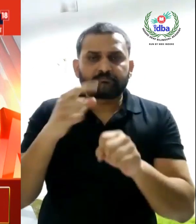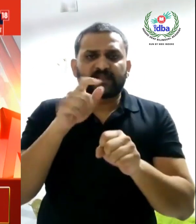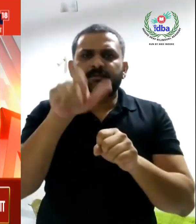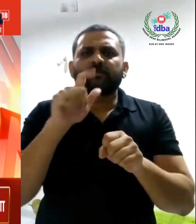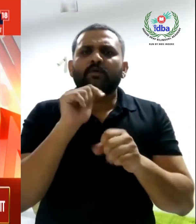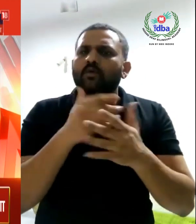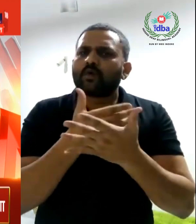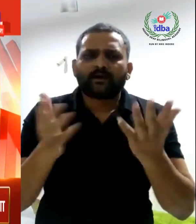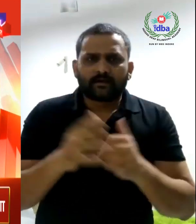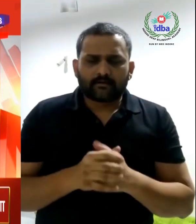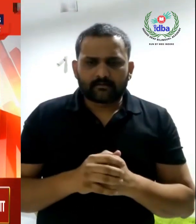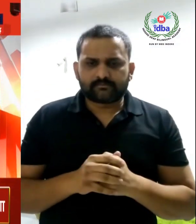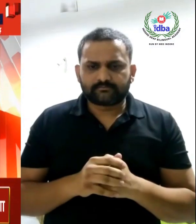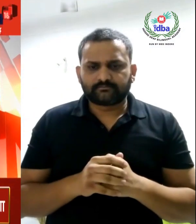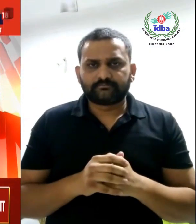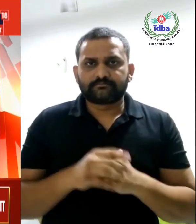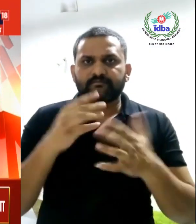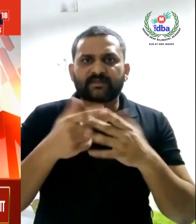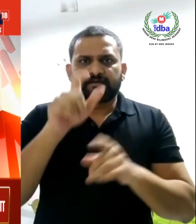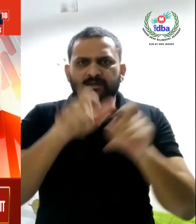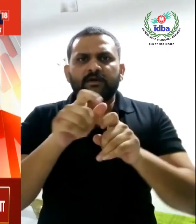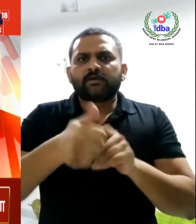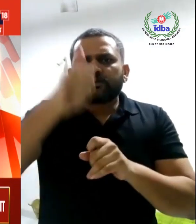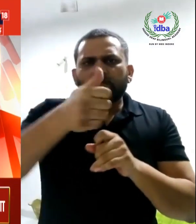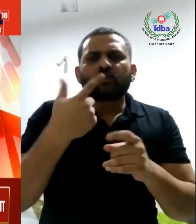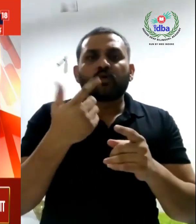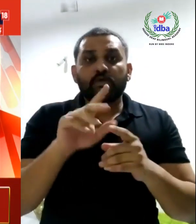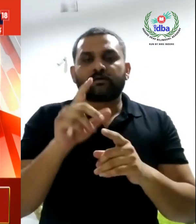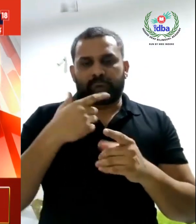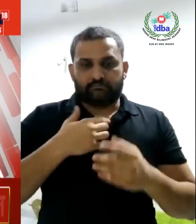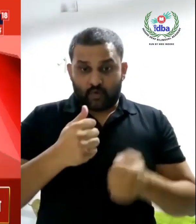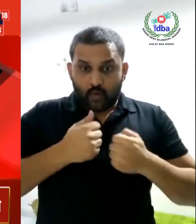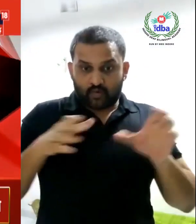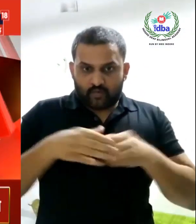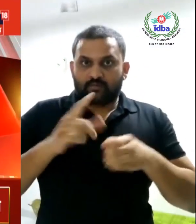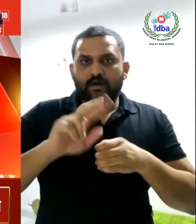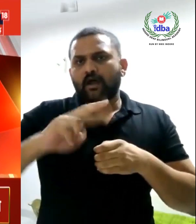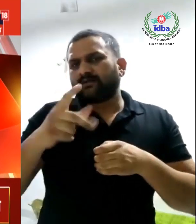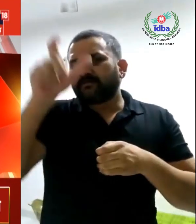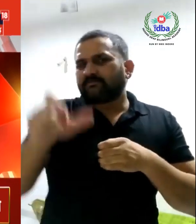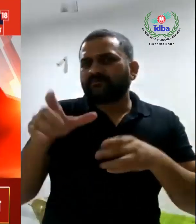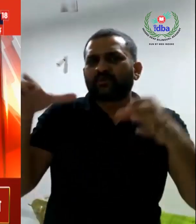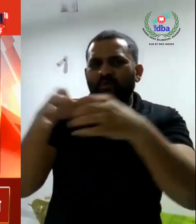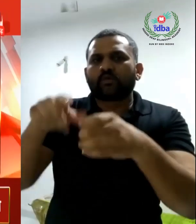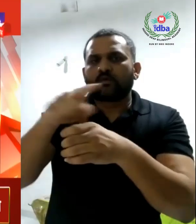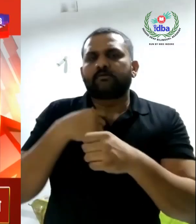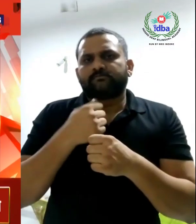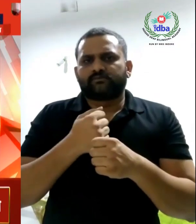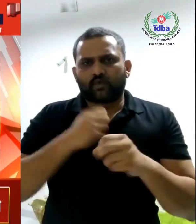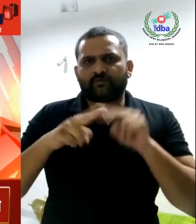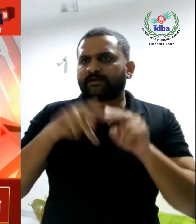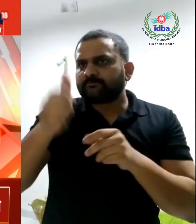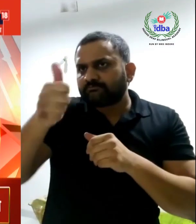चुने गए तृतीय पक्ष के निरीक्षकों से मतलब थर्ड पार्टी इंस्पेक्शन अपने